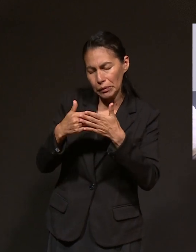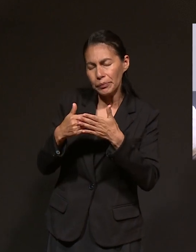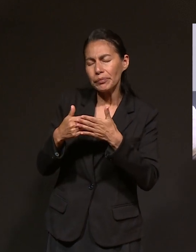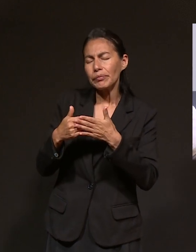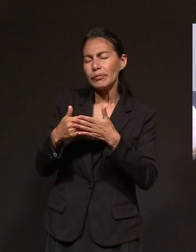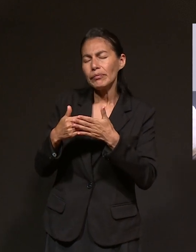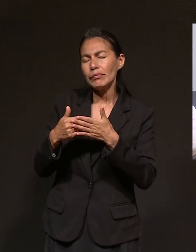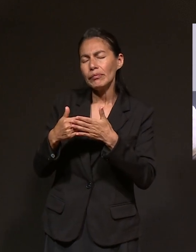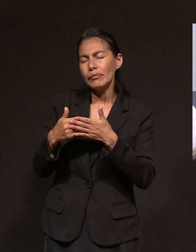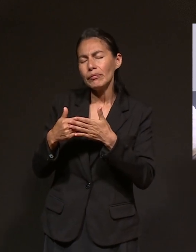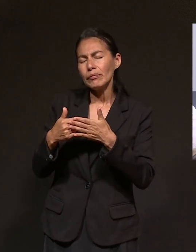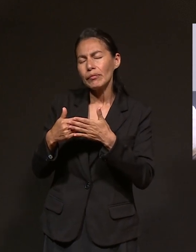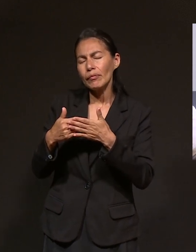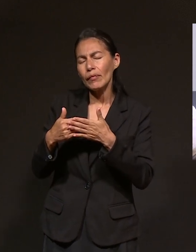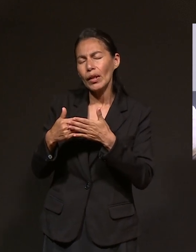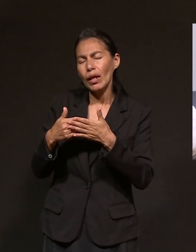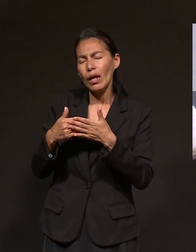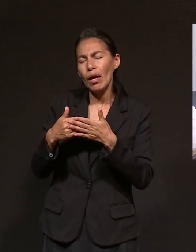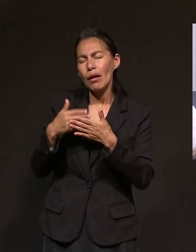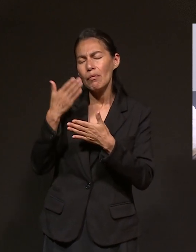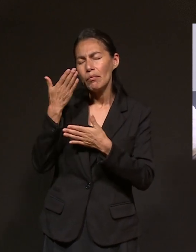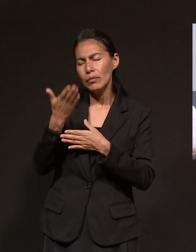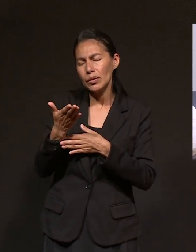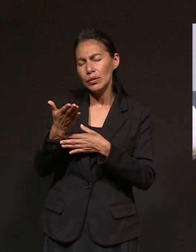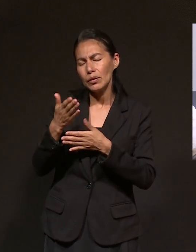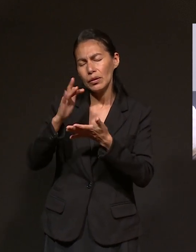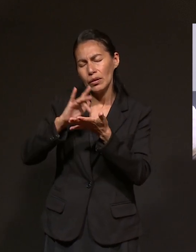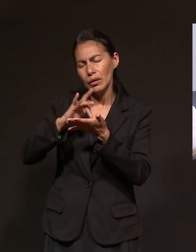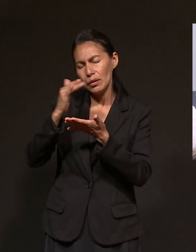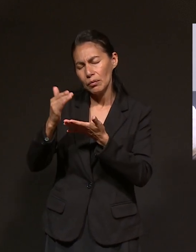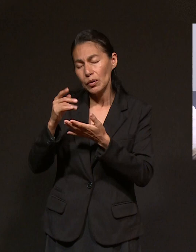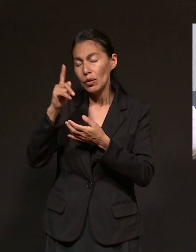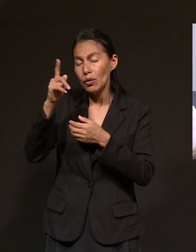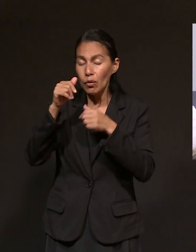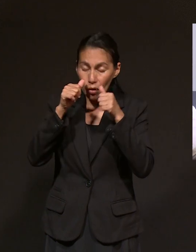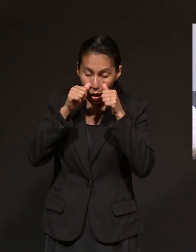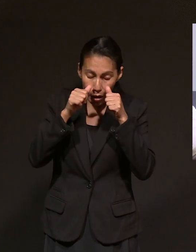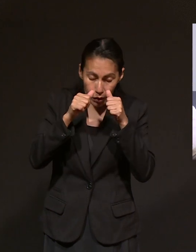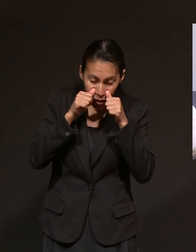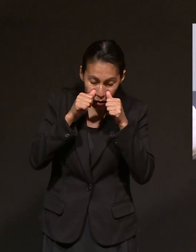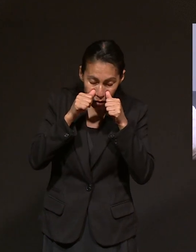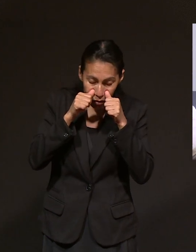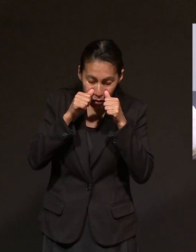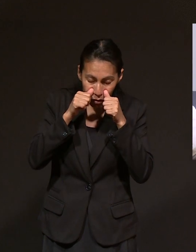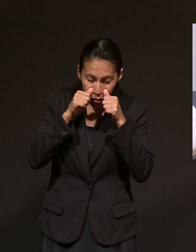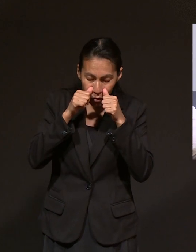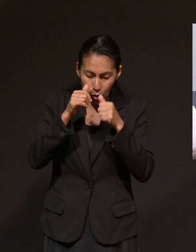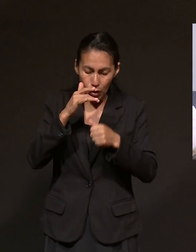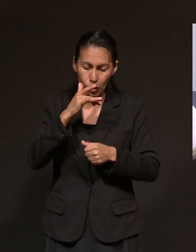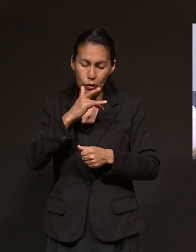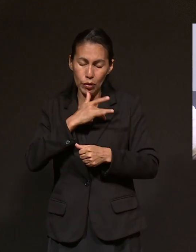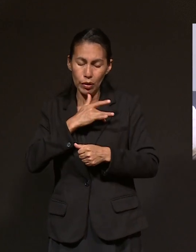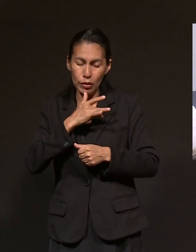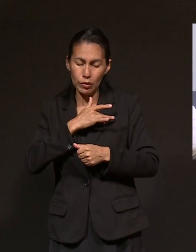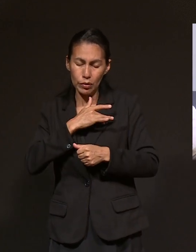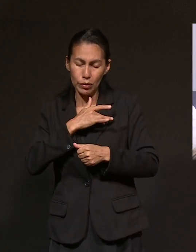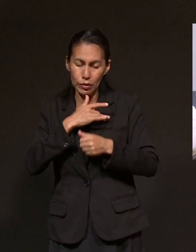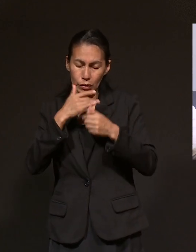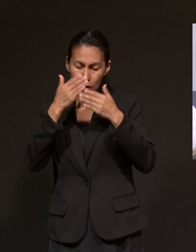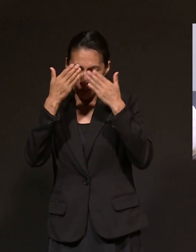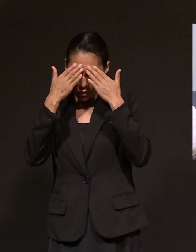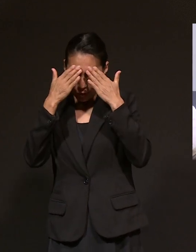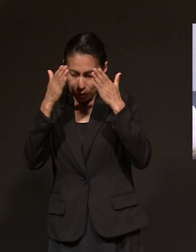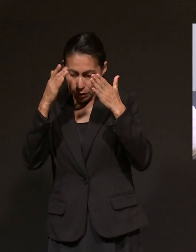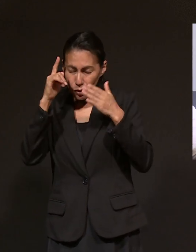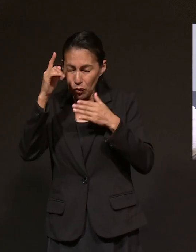Y los agradecimientos Y también Señor Conoces los corazones De cada uno De los